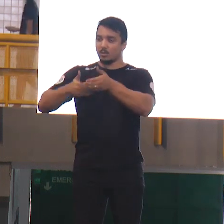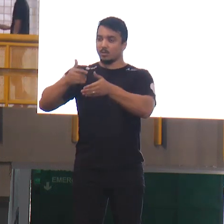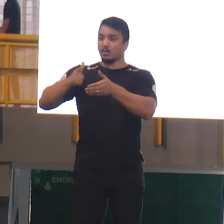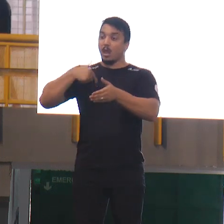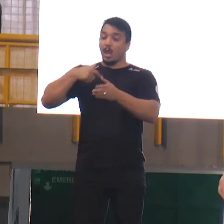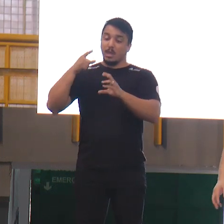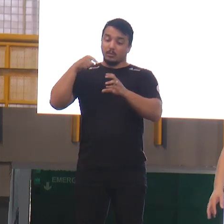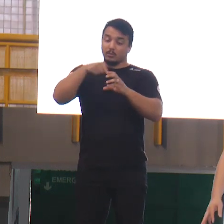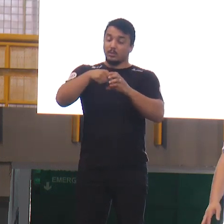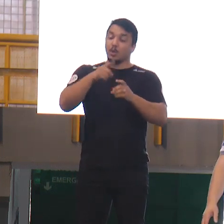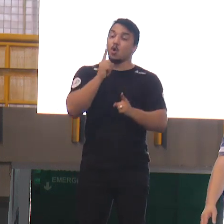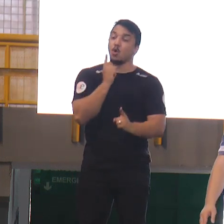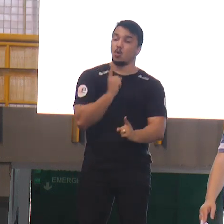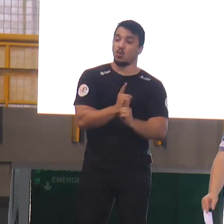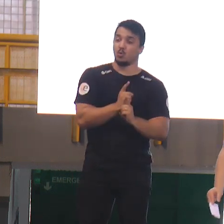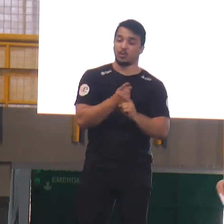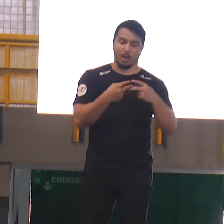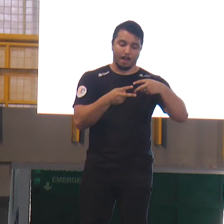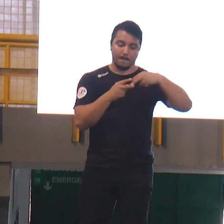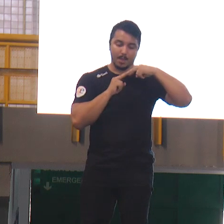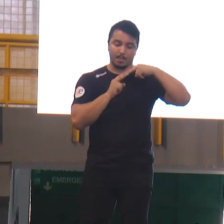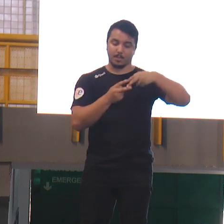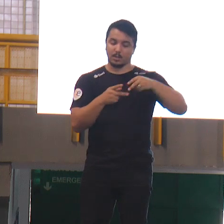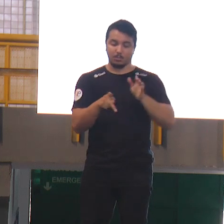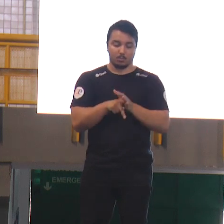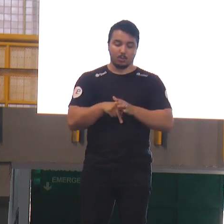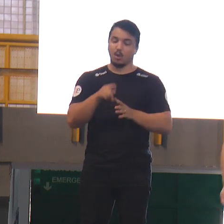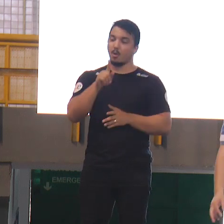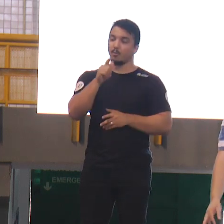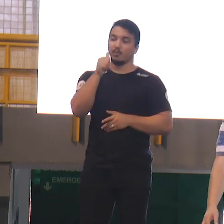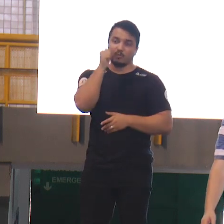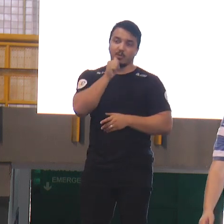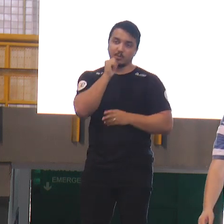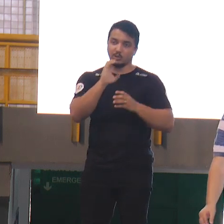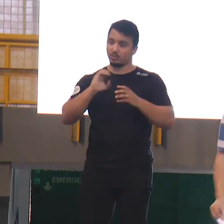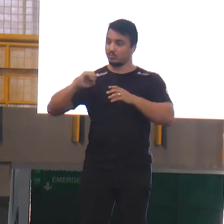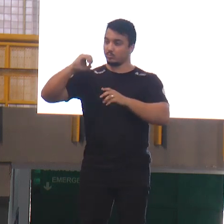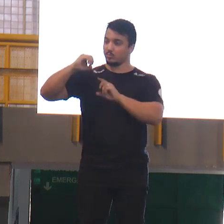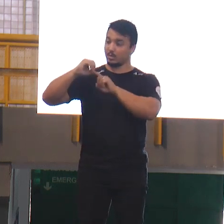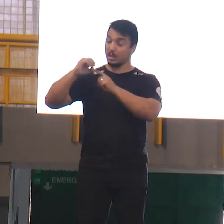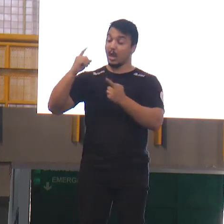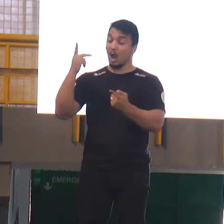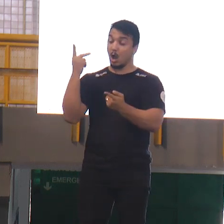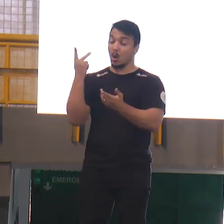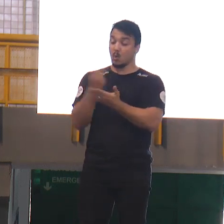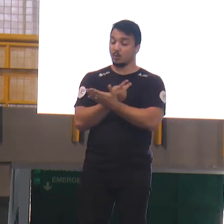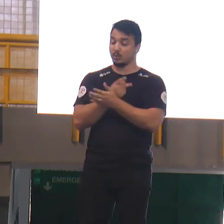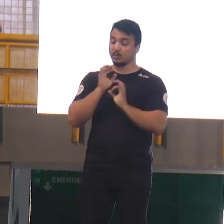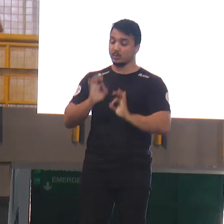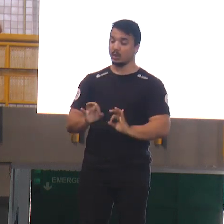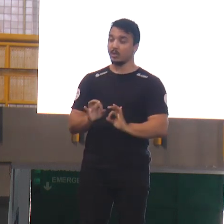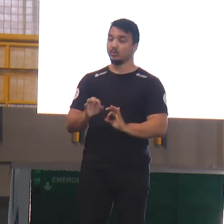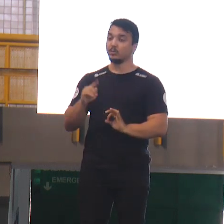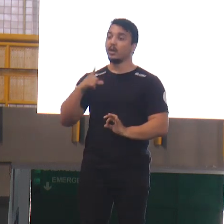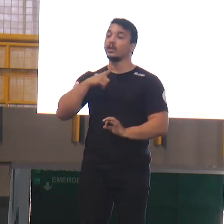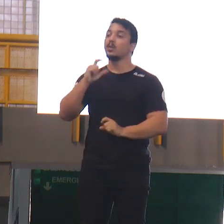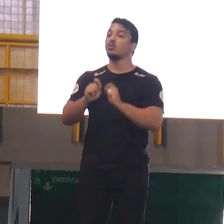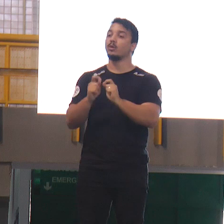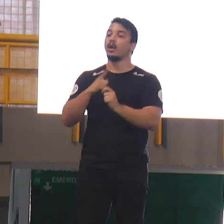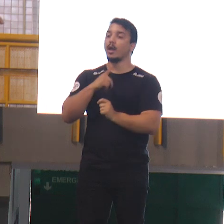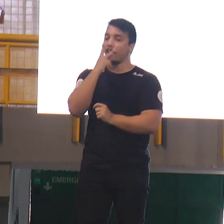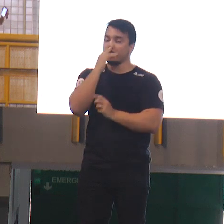consegue tocar a membrana do gameta feminino, e quando isso acontece, você vai ter